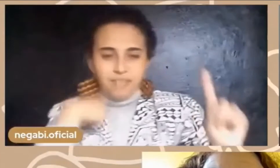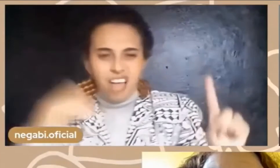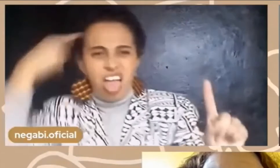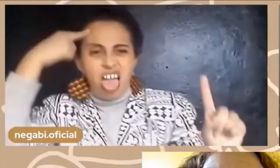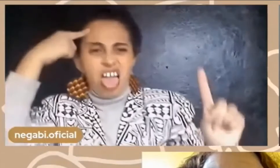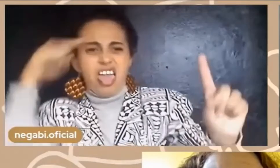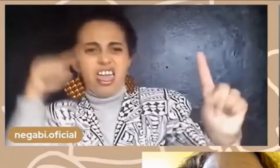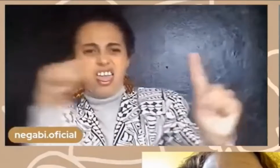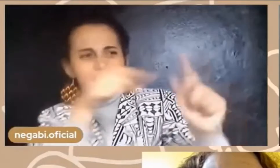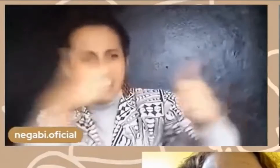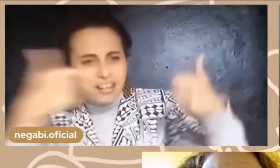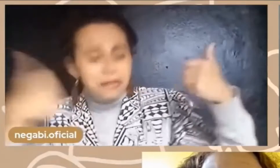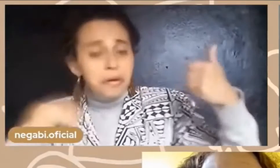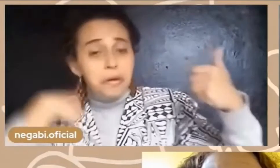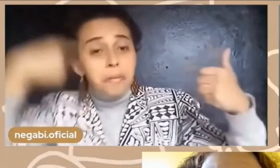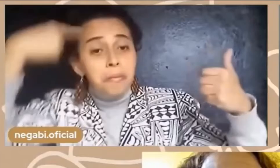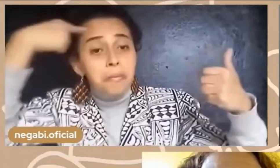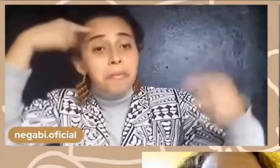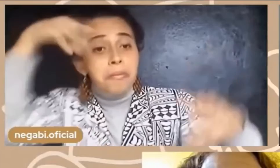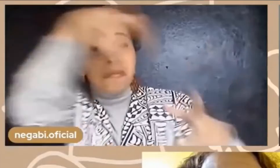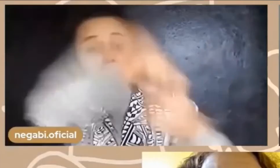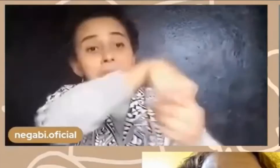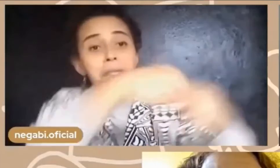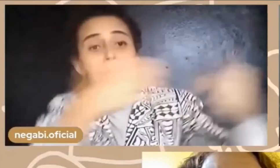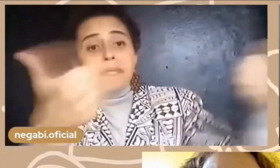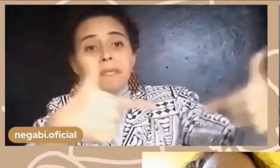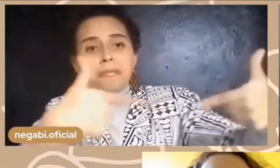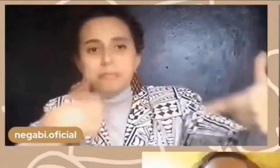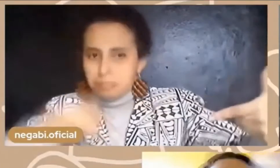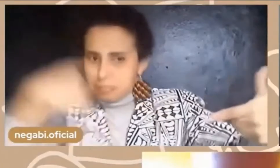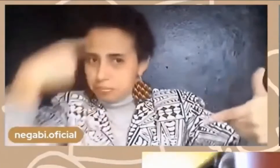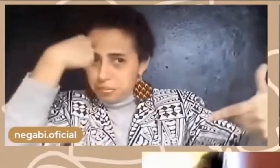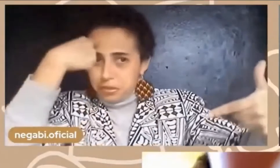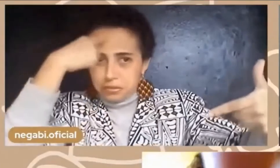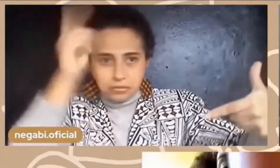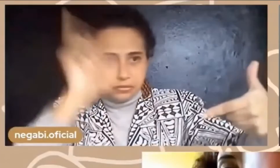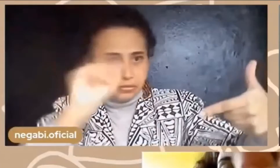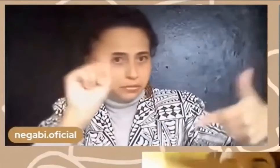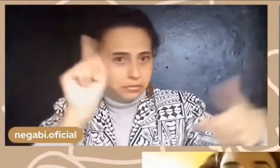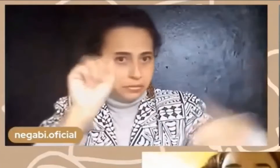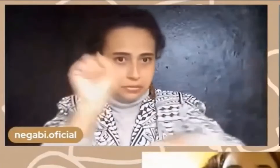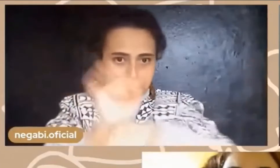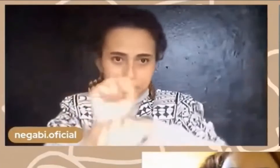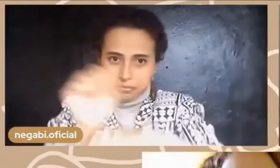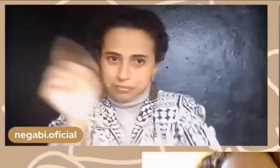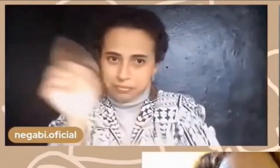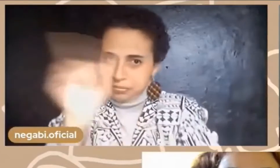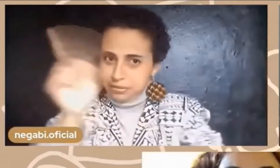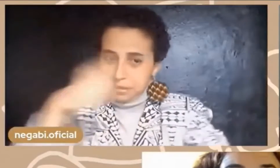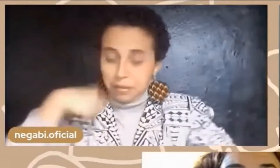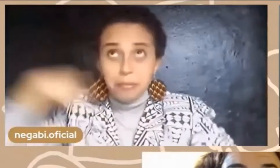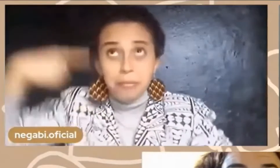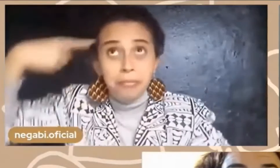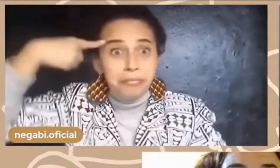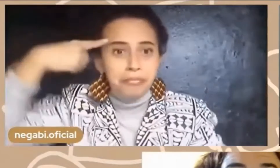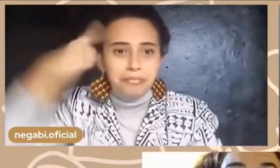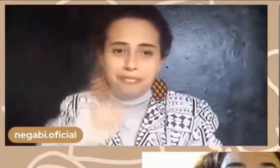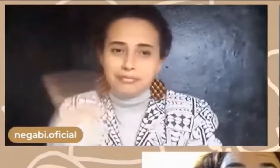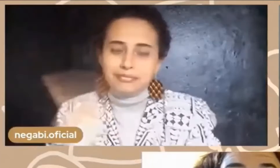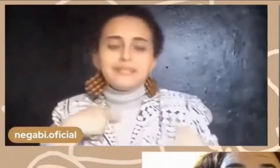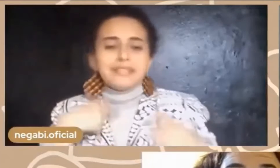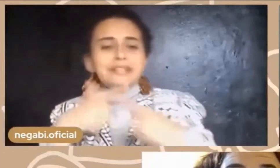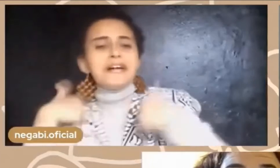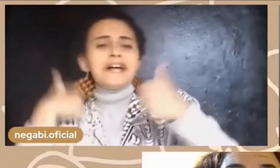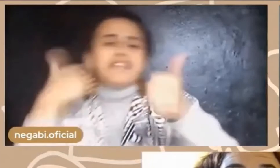interessante. Falando sobre a Marielle, sobre as violências que a Marielle também viveu, e eu tava lá no Islã falando, né?